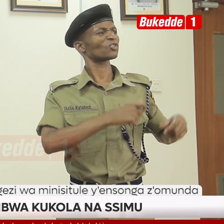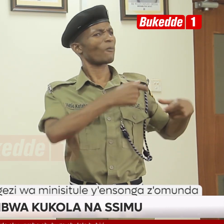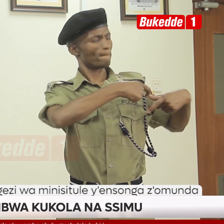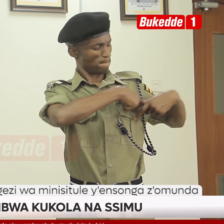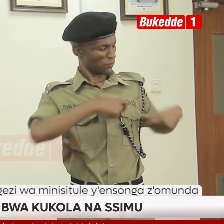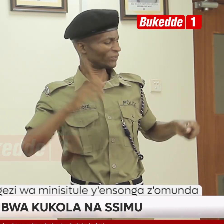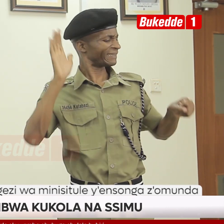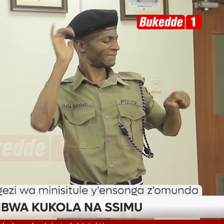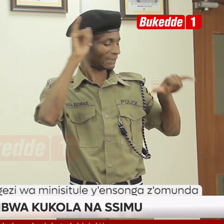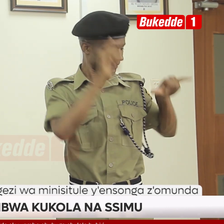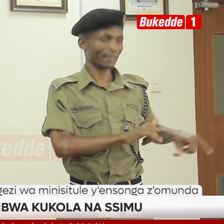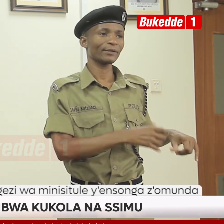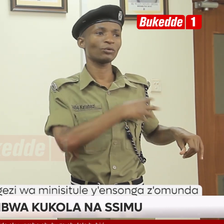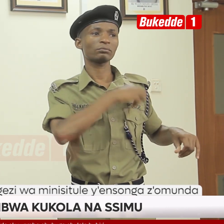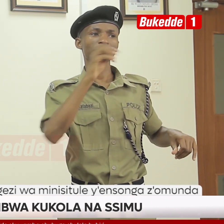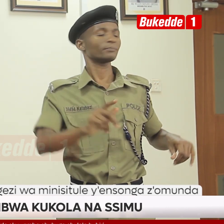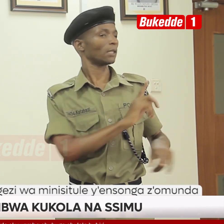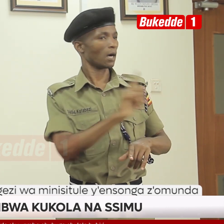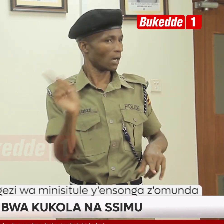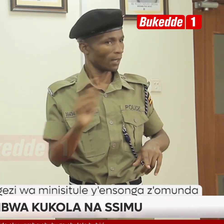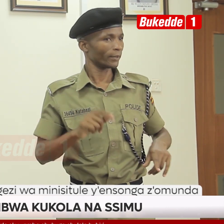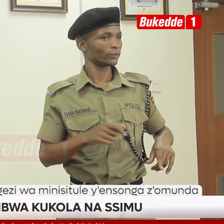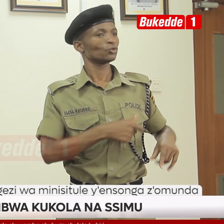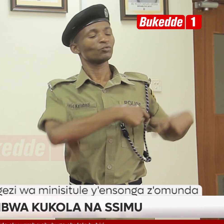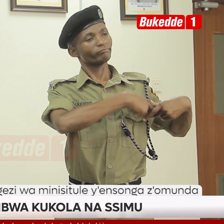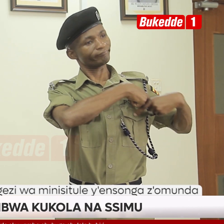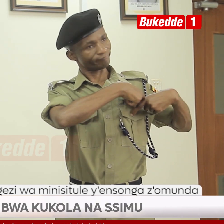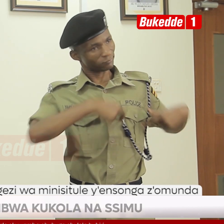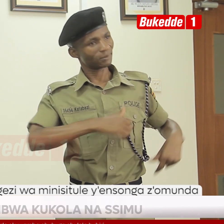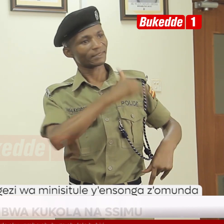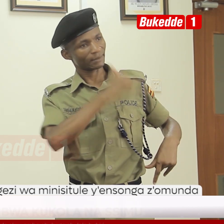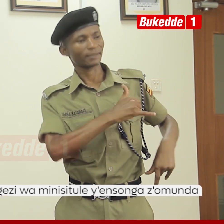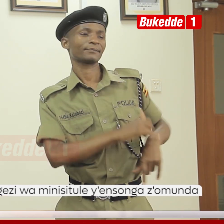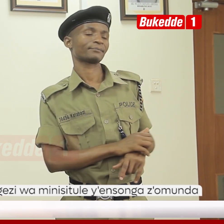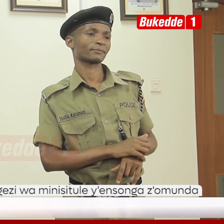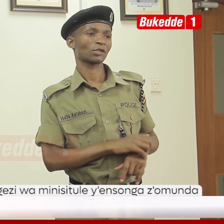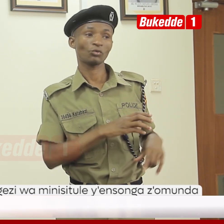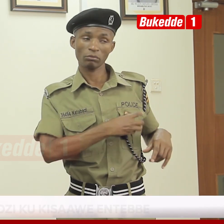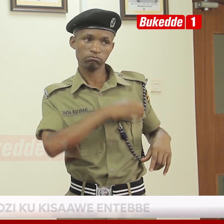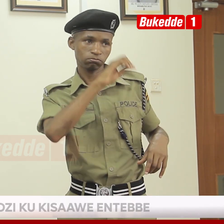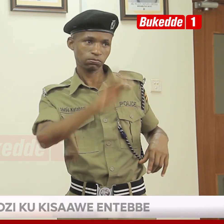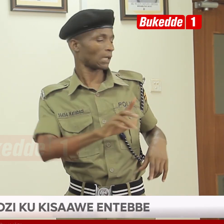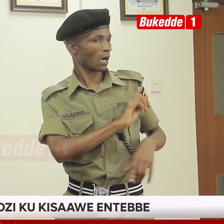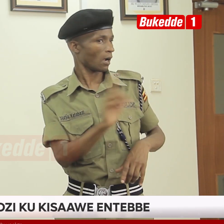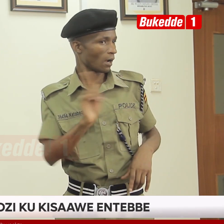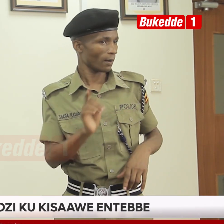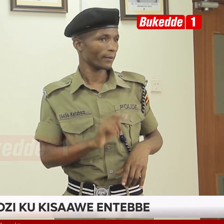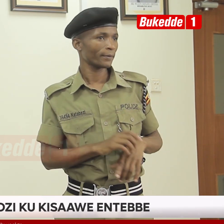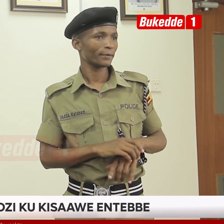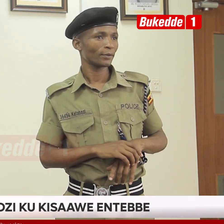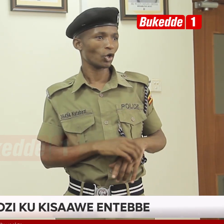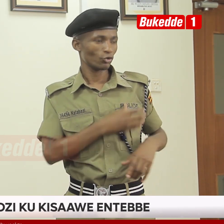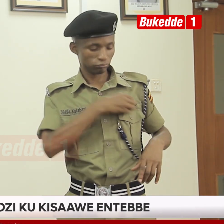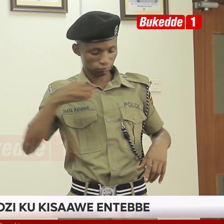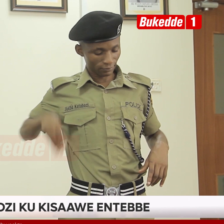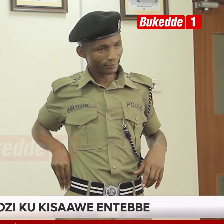nga tulijjako. Erinnya nga libeera kuli permanent nga tusobola kulikyusa oba kulijjako oba n'oteeka mu